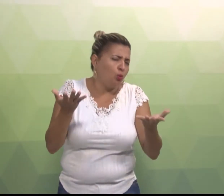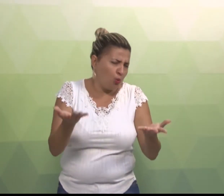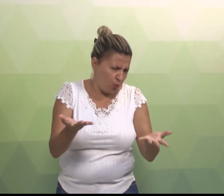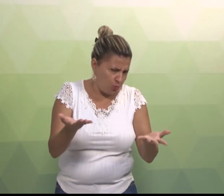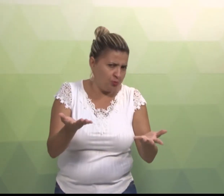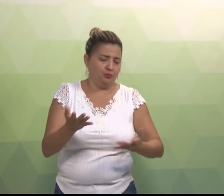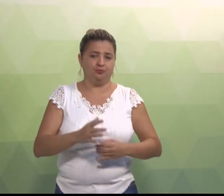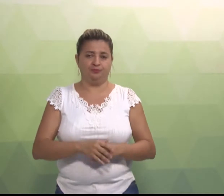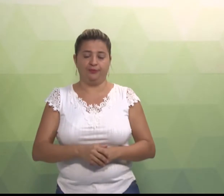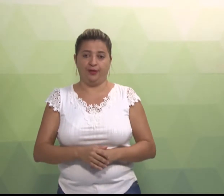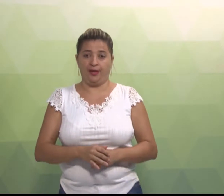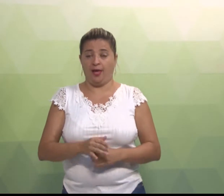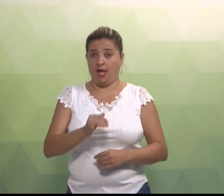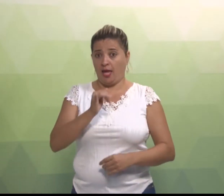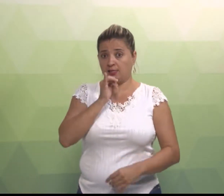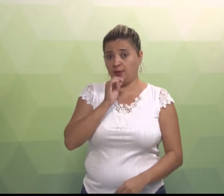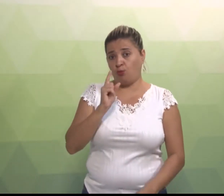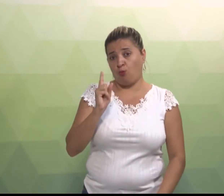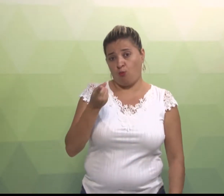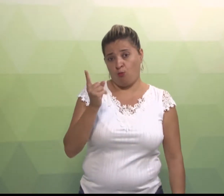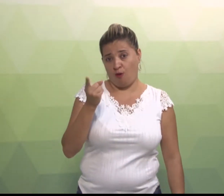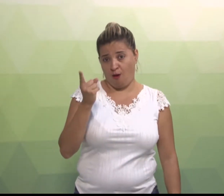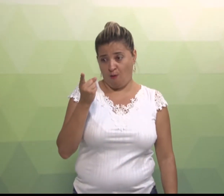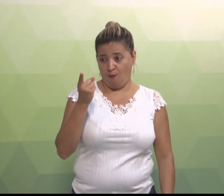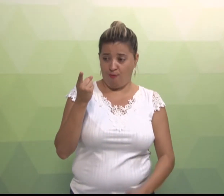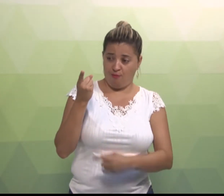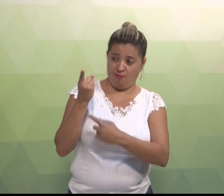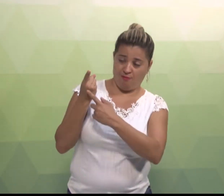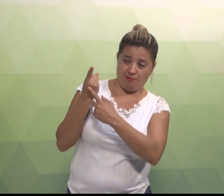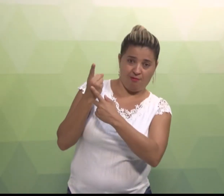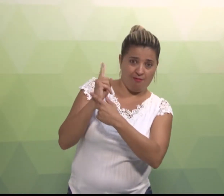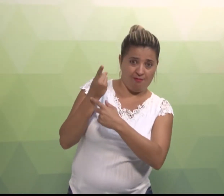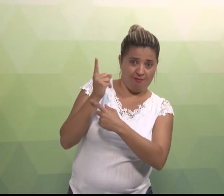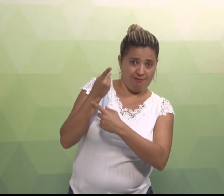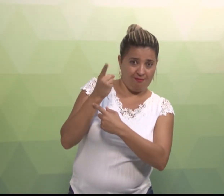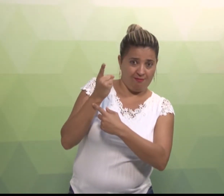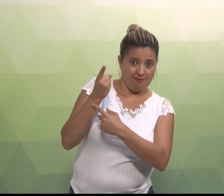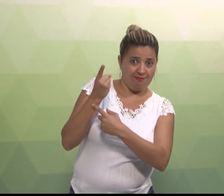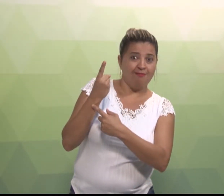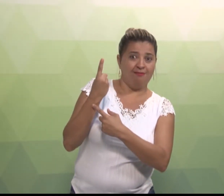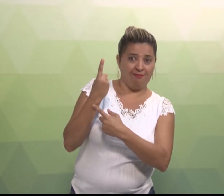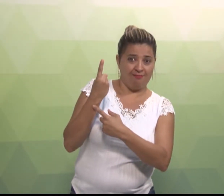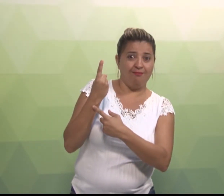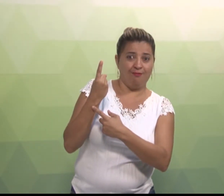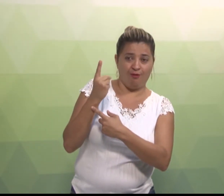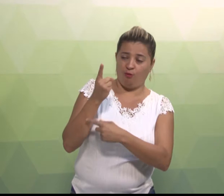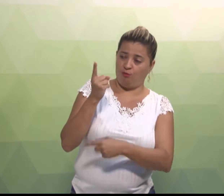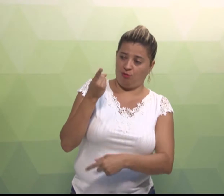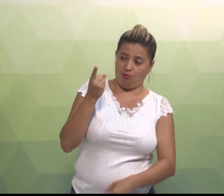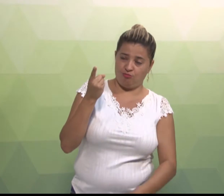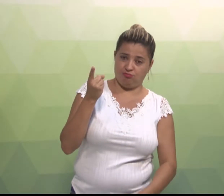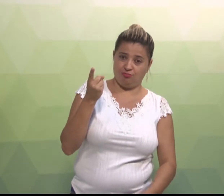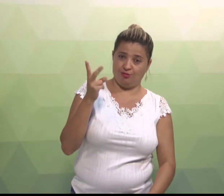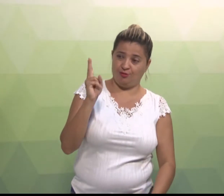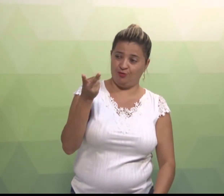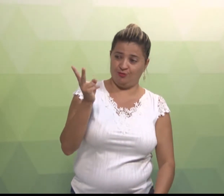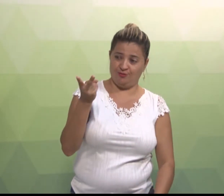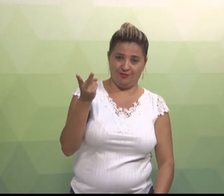nós vamos utilizá-lo? Por exemplo, R$1. Veja a movimentação do meu sinal. R$1.